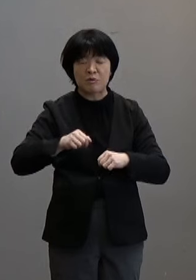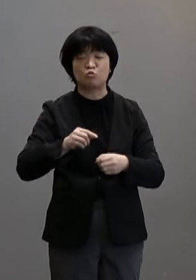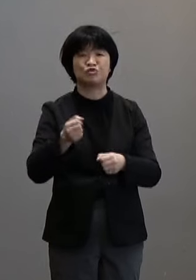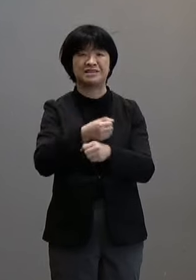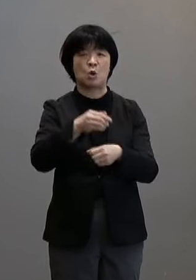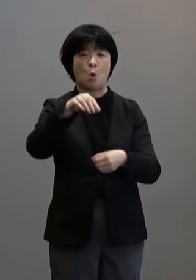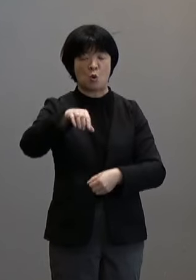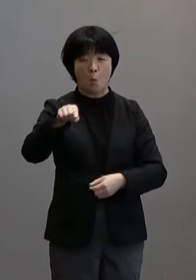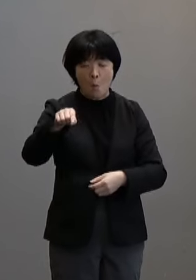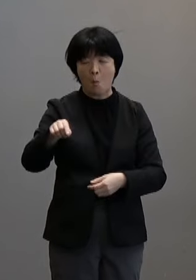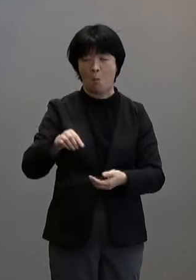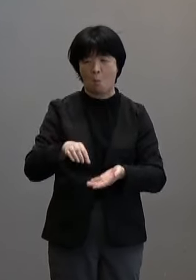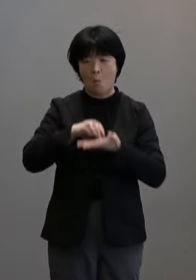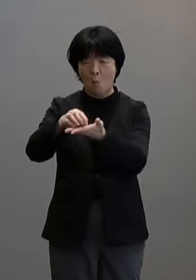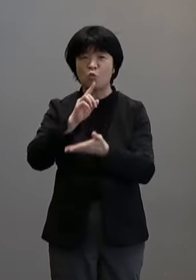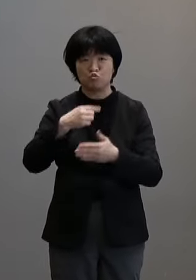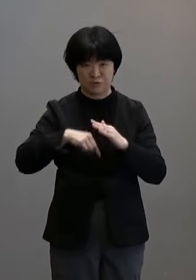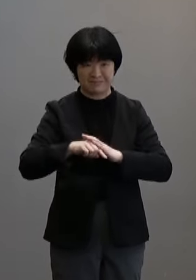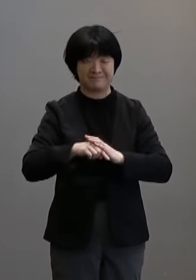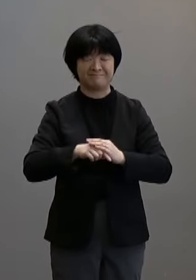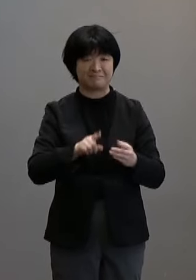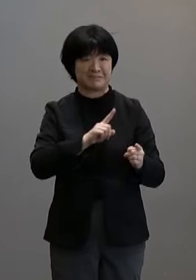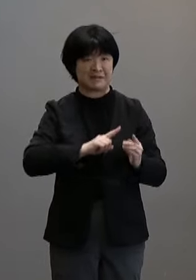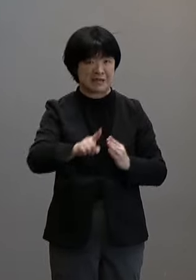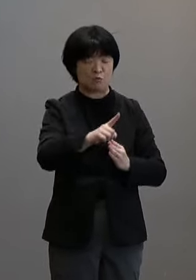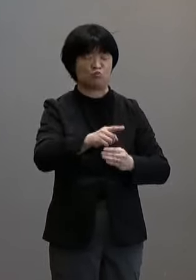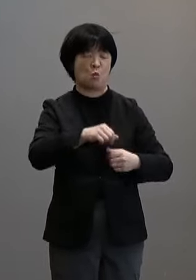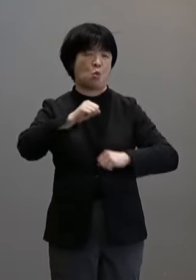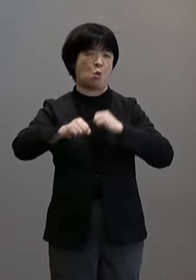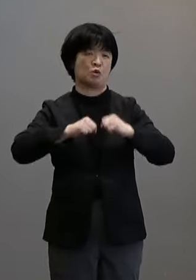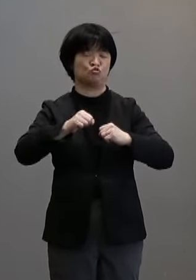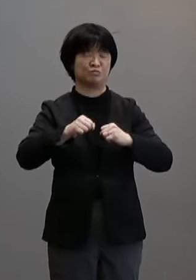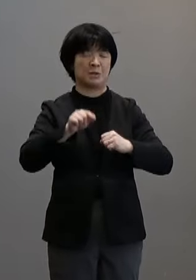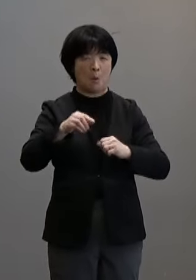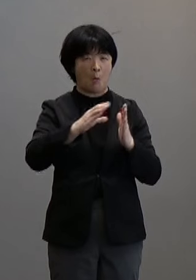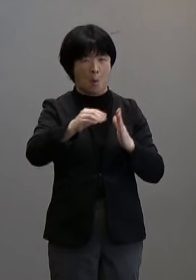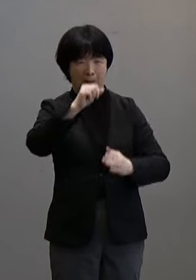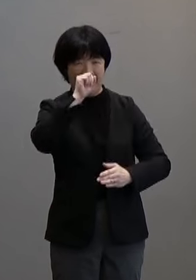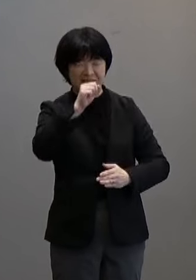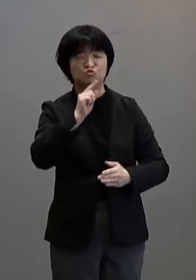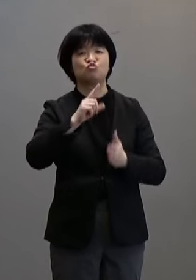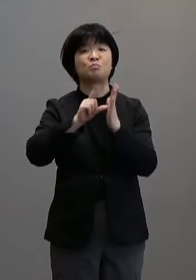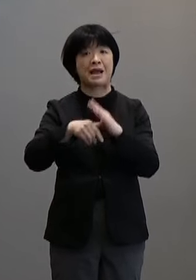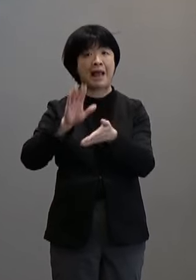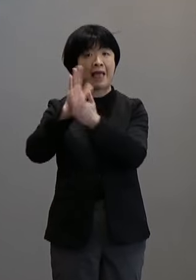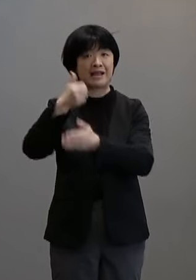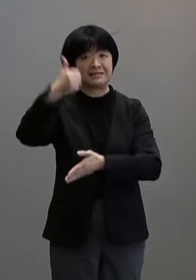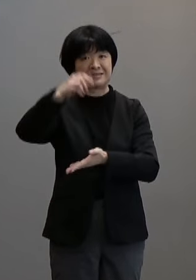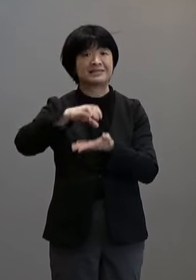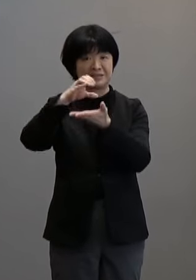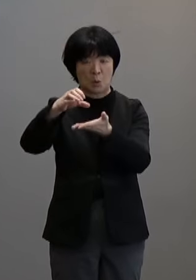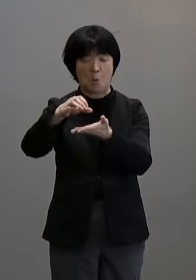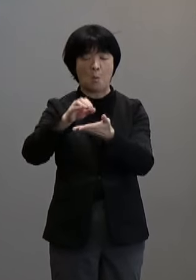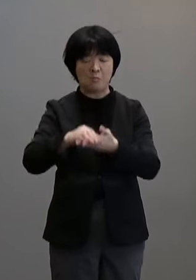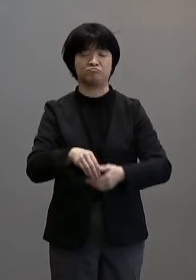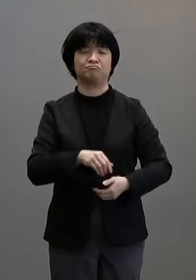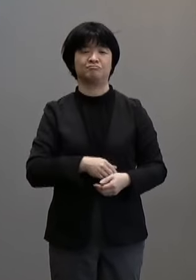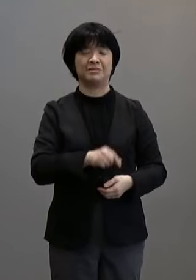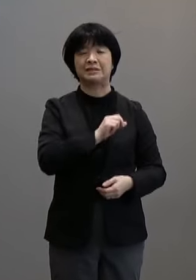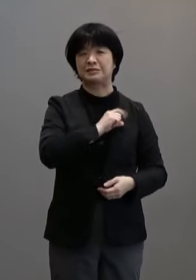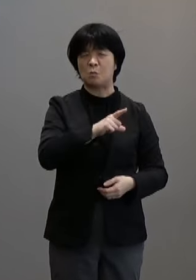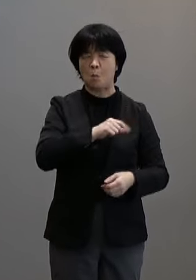です。先駆的な取り組みを行い、模範となる事業所、知事所、積極的な取り組みを行い、今後さらなる